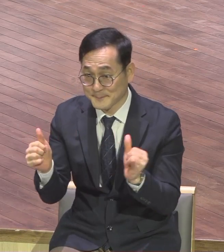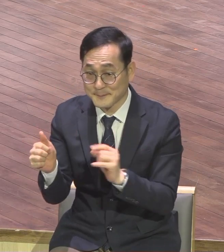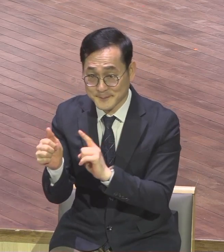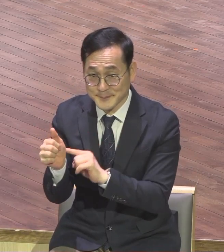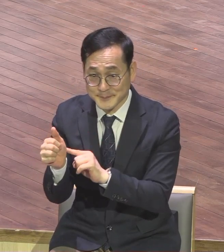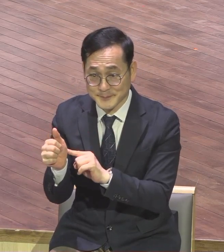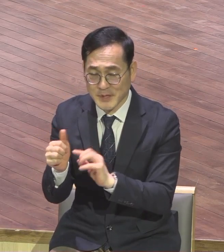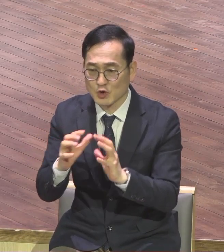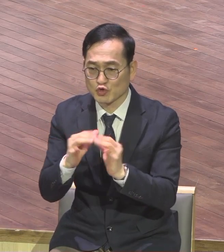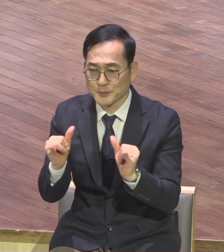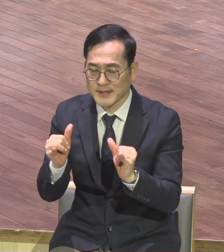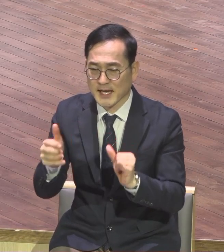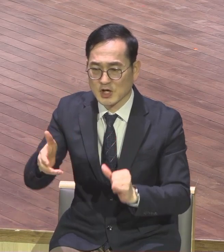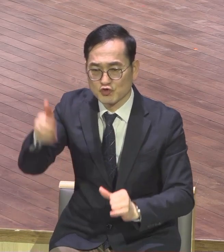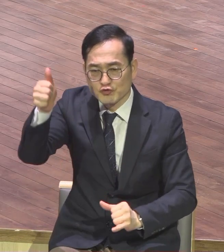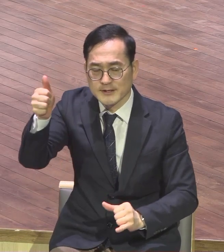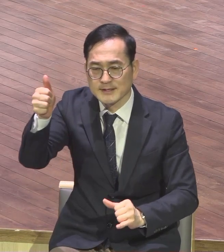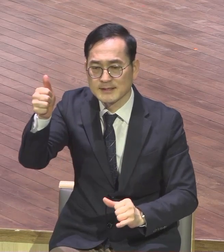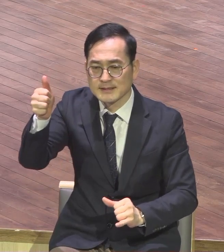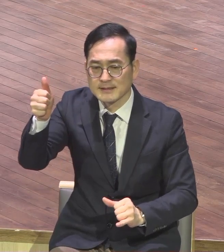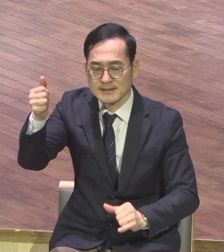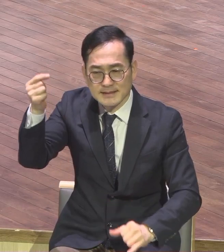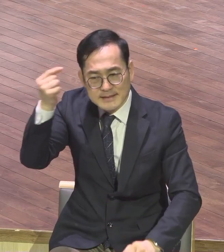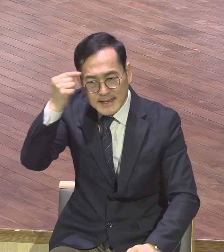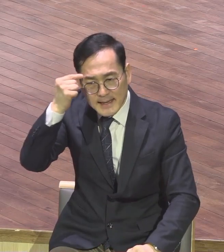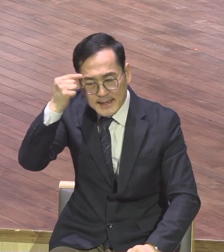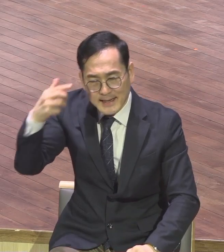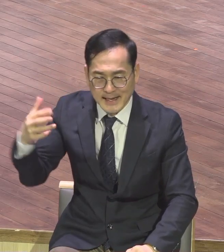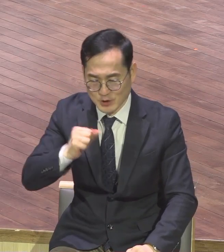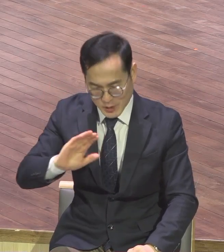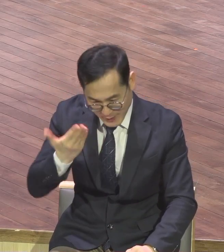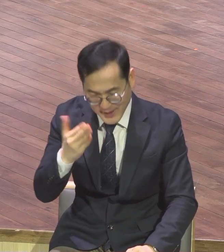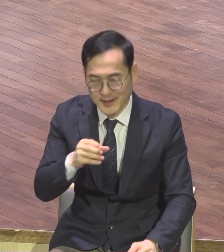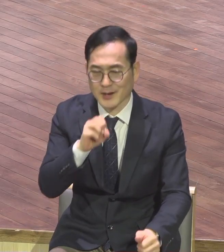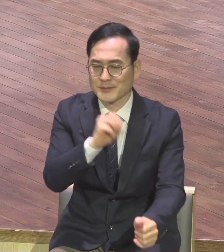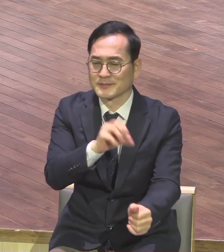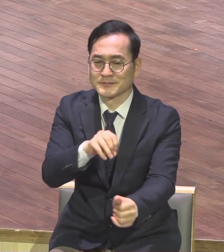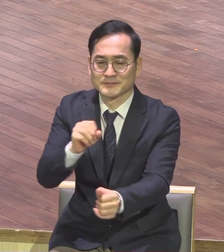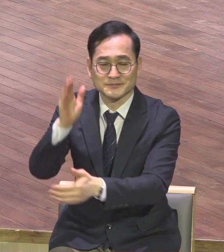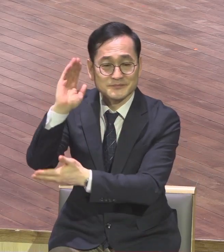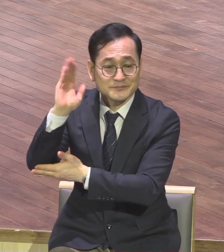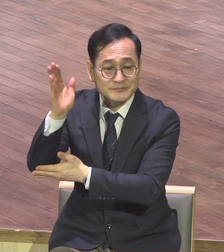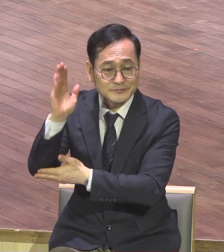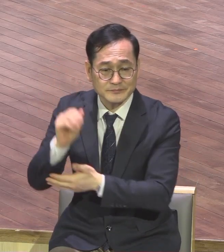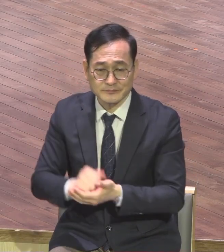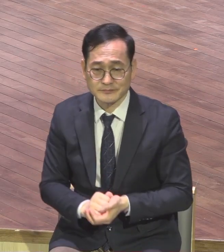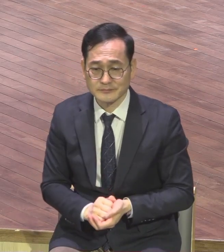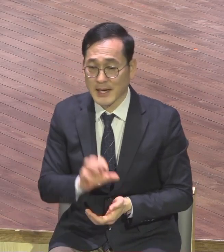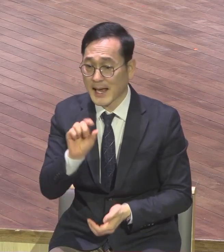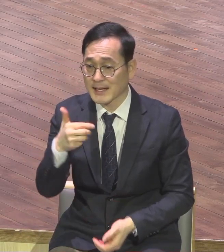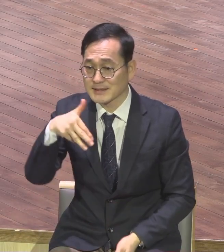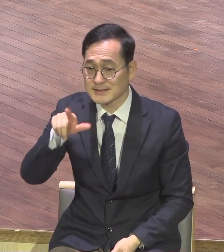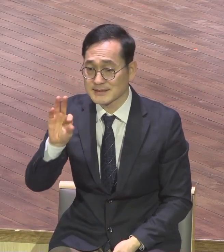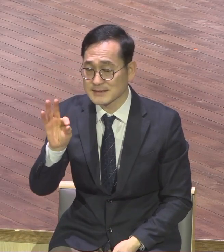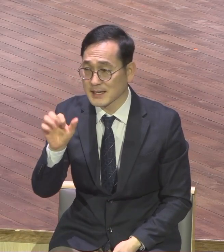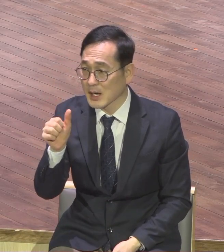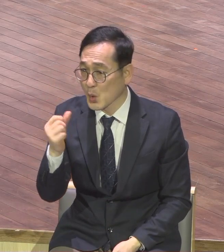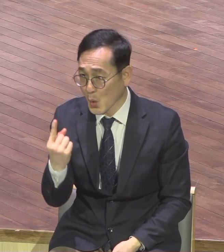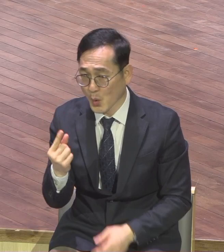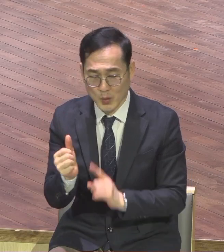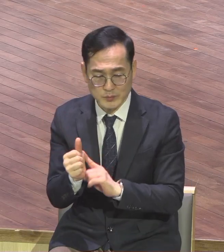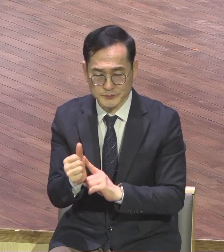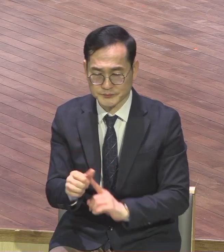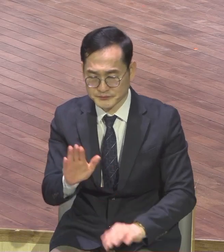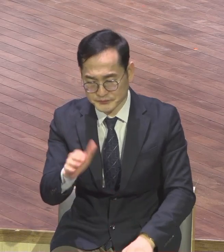국민의 주인의식을 강조한 것으로 유명하잖아요. 다음과 같이 동기부여를 했습니다. 안창호 선생님 말씀입니다.